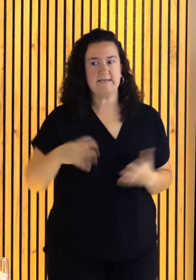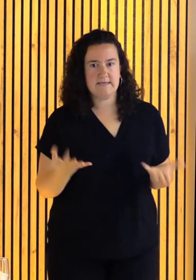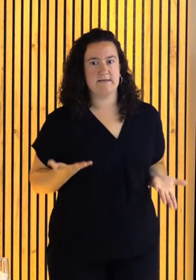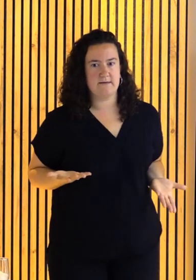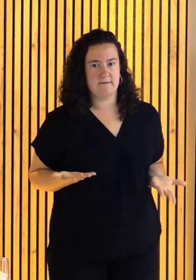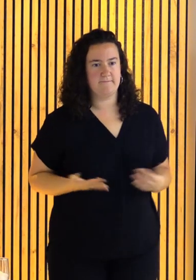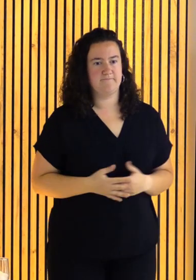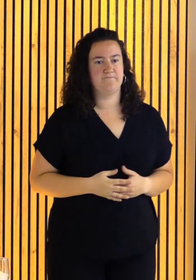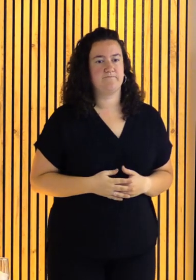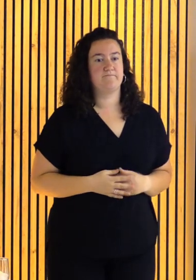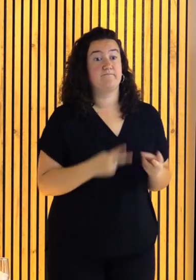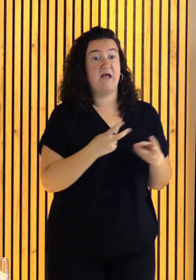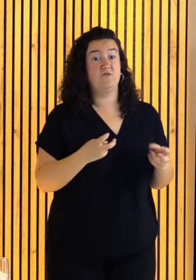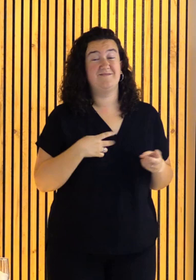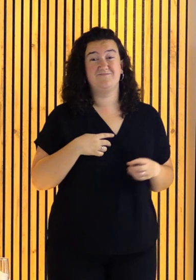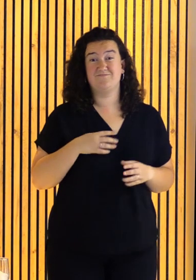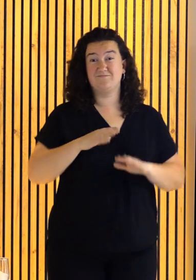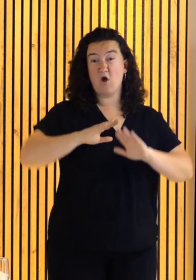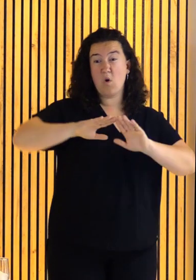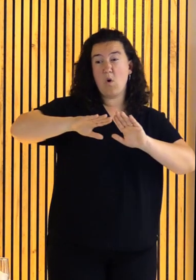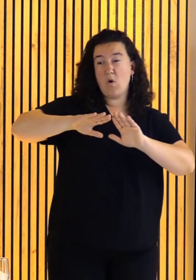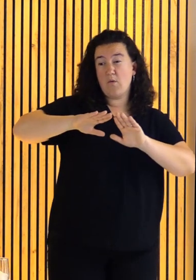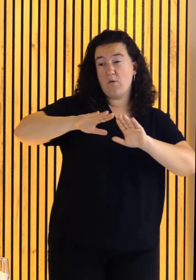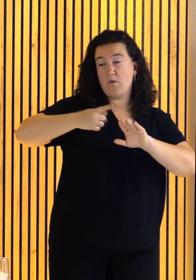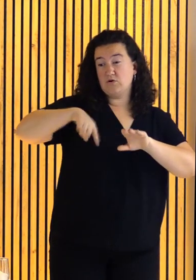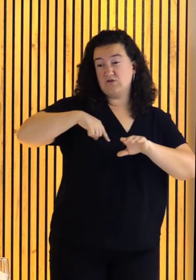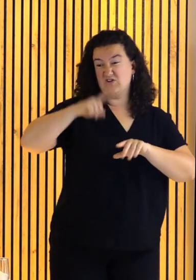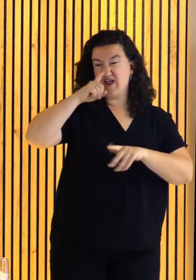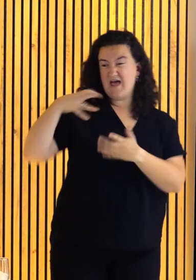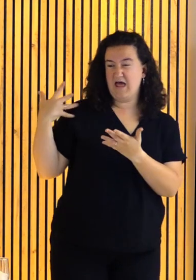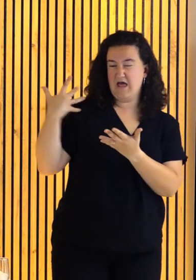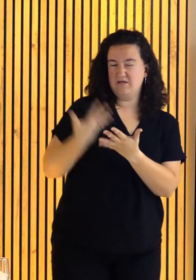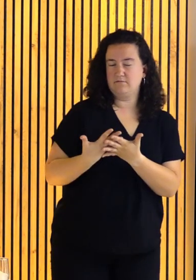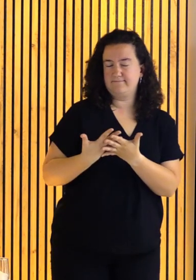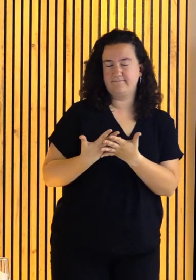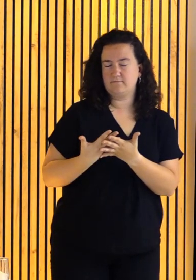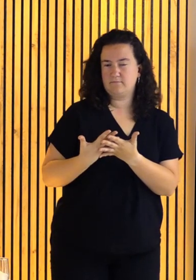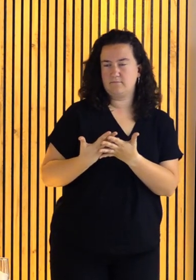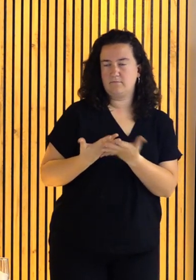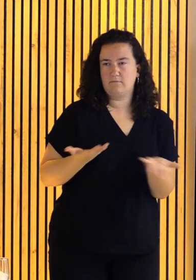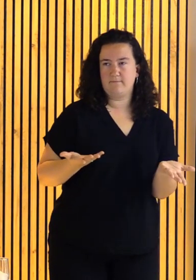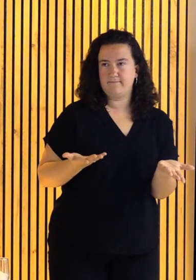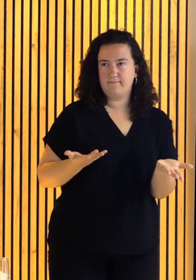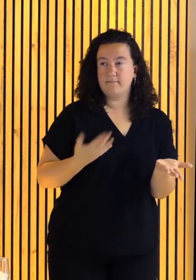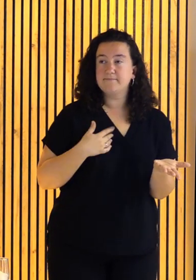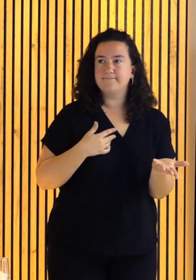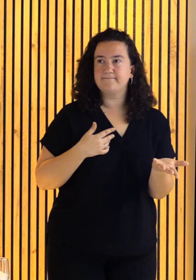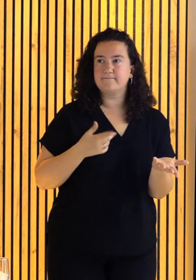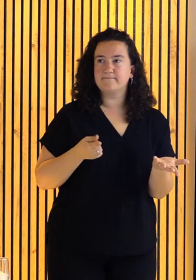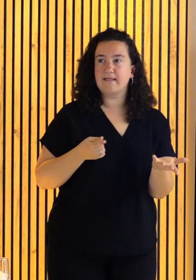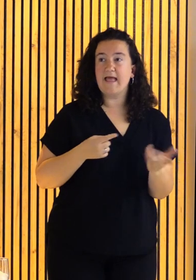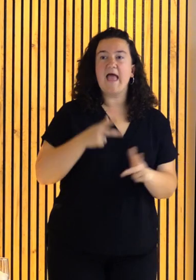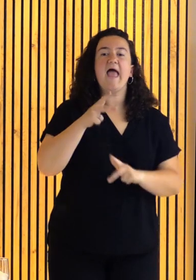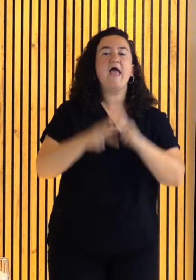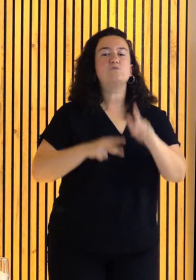nahiko kezkatuta eta aspertuta gaude entzuteaz euskaldun izatea privilegiatu